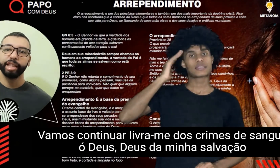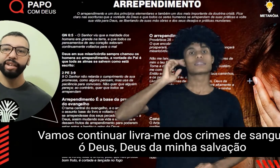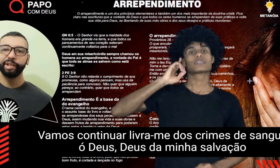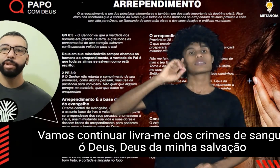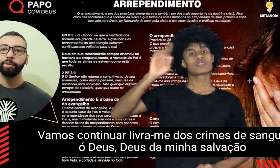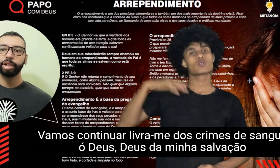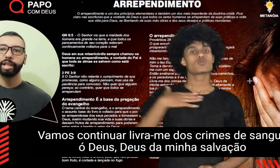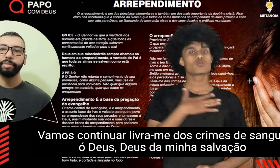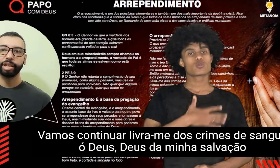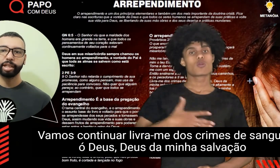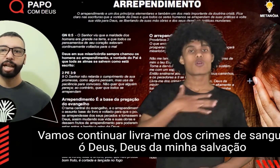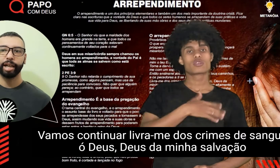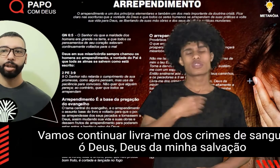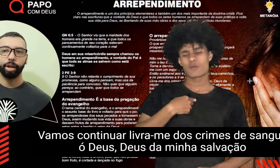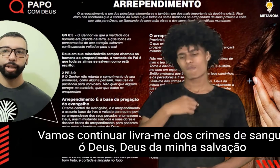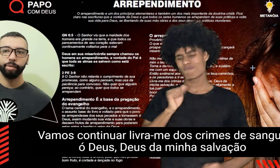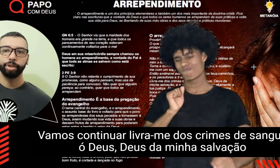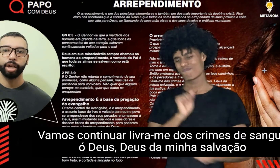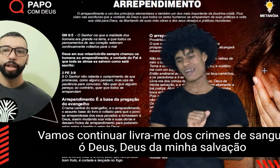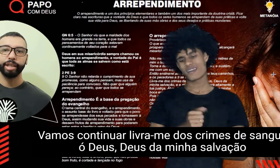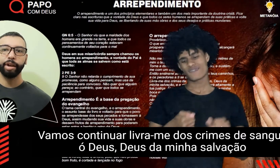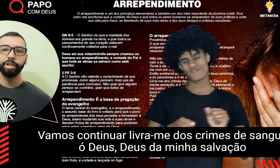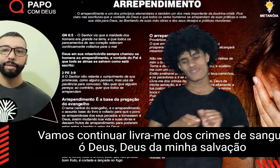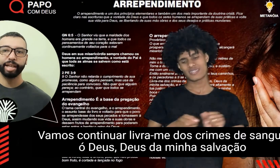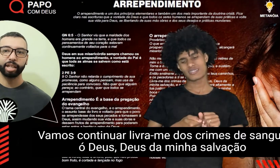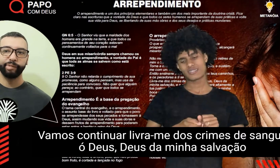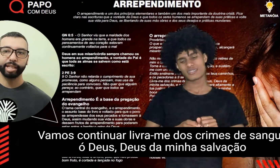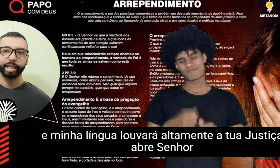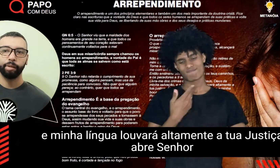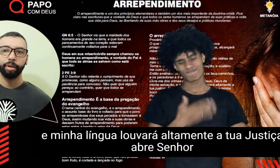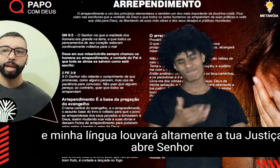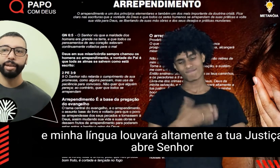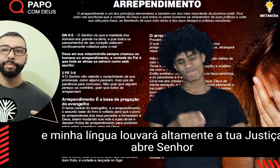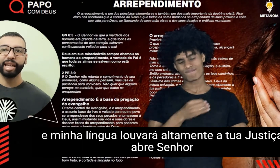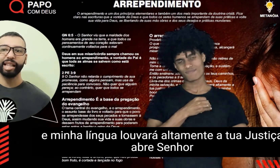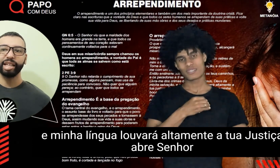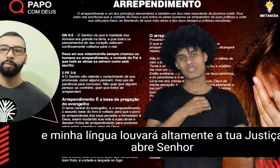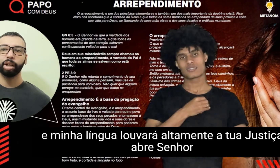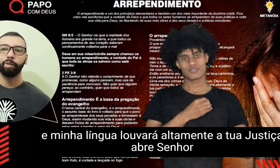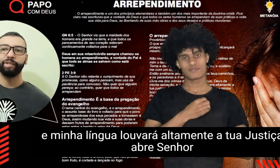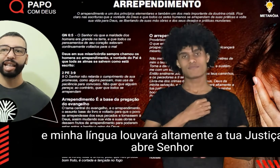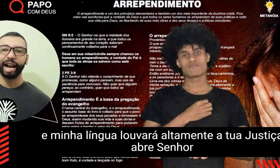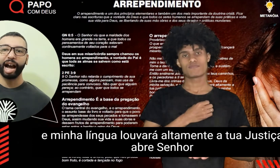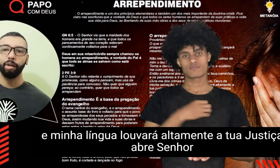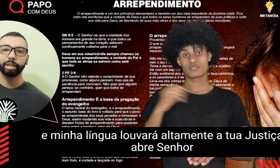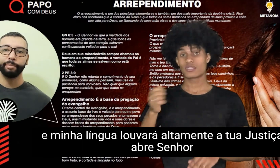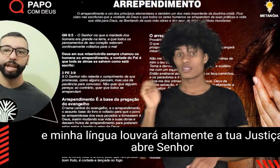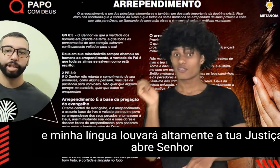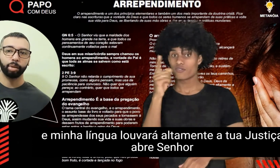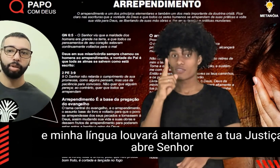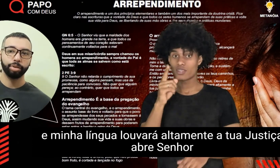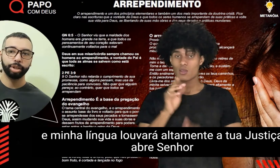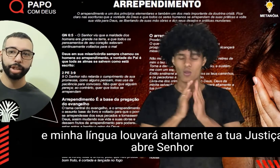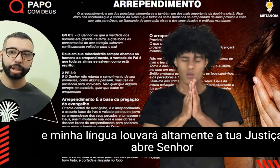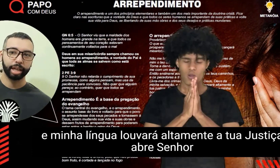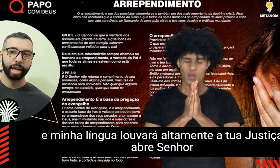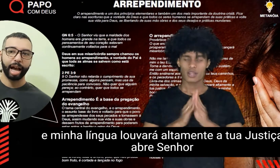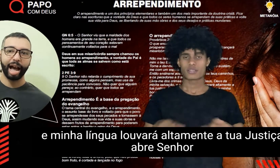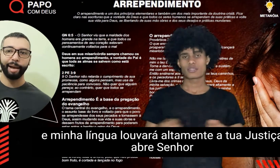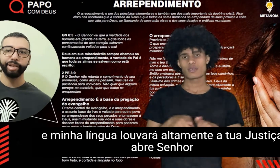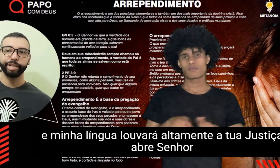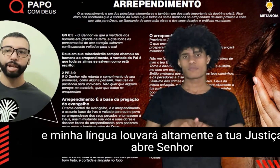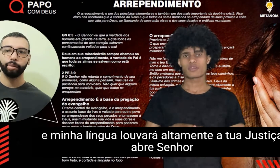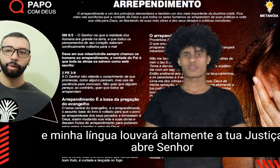ó. Livra-me dos crimes de sangue, ó Deus, Deus da minha salvação, e minha língua louvará altamente a tua